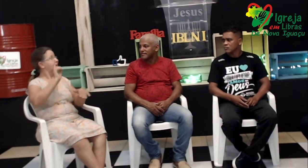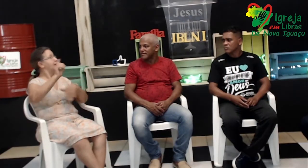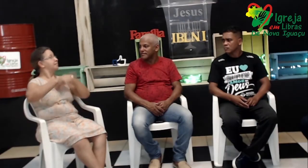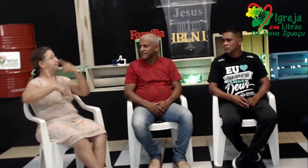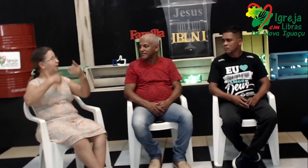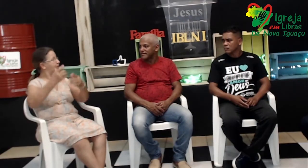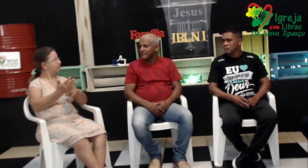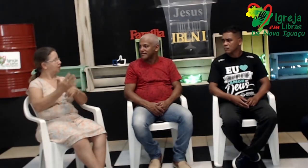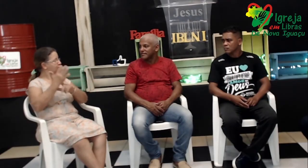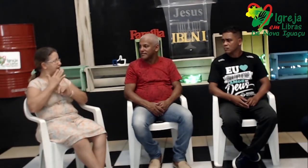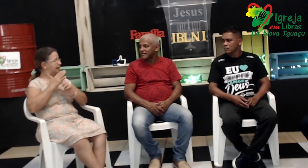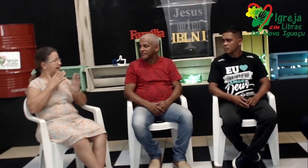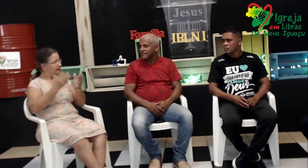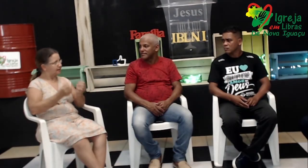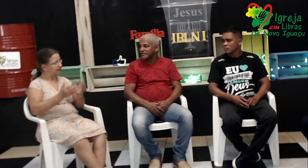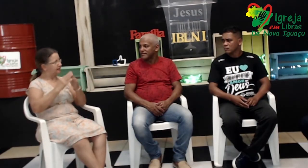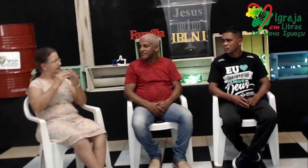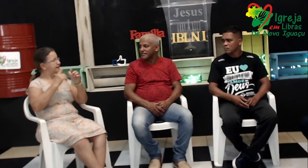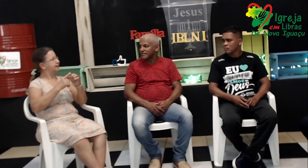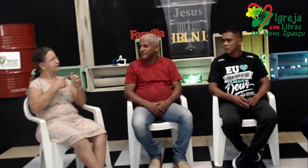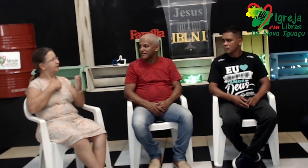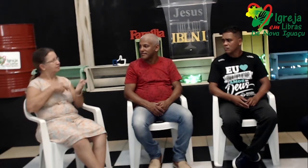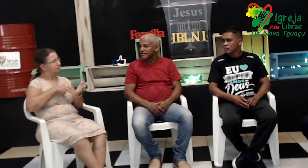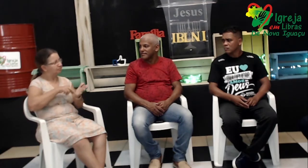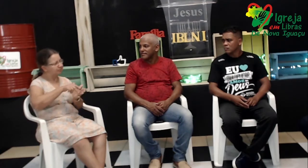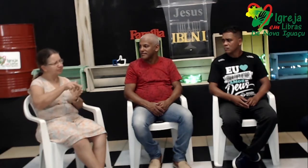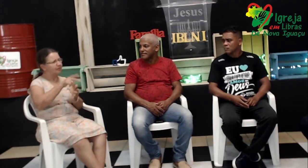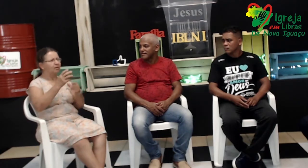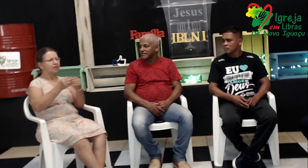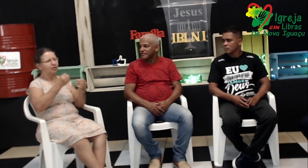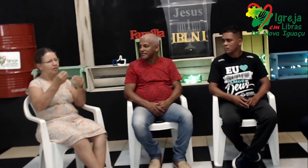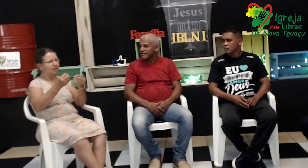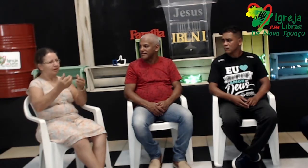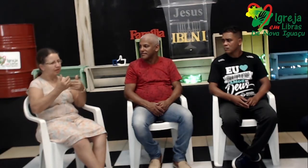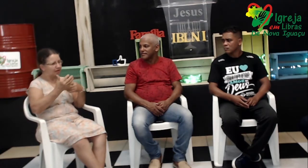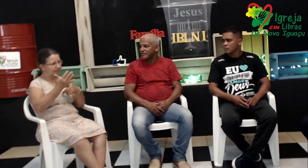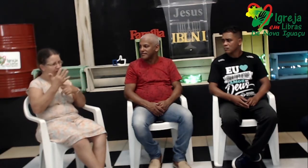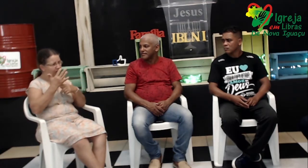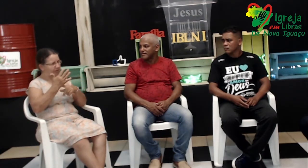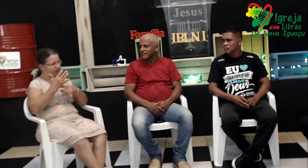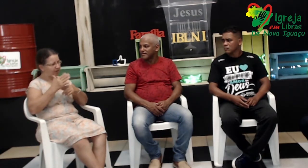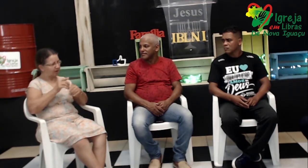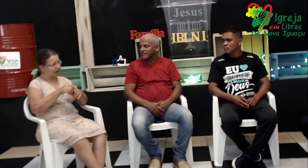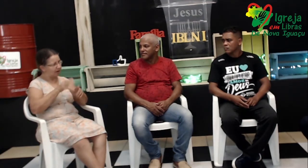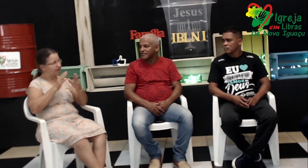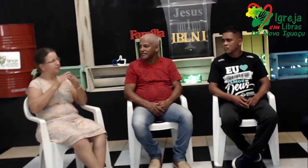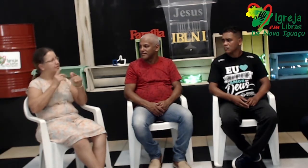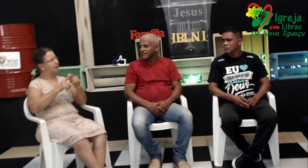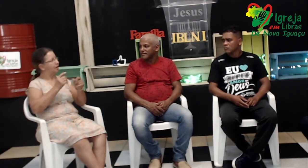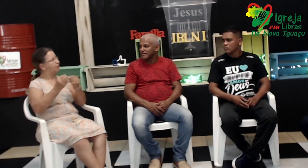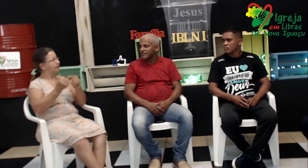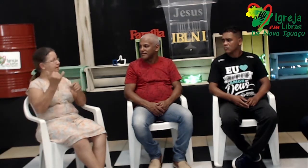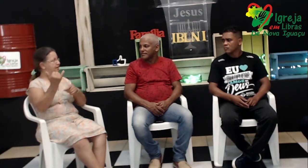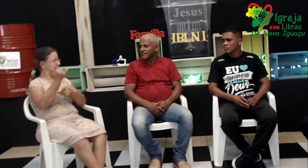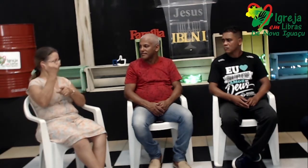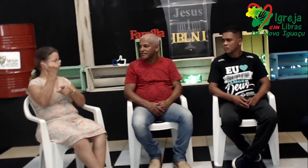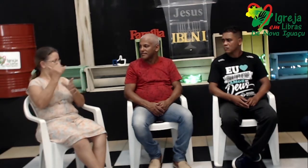ir para o céu, mas é a Bíblia, quando você aceita Jesus, ela nos mostra o caminho.